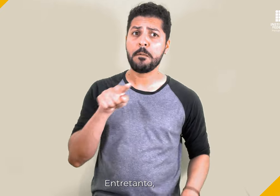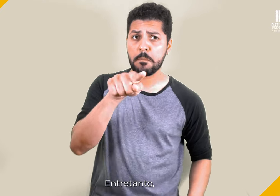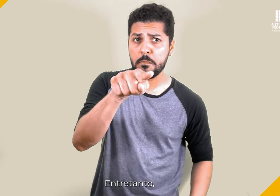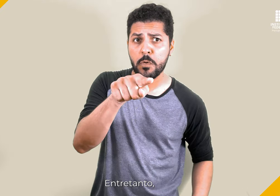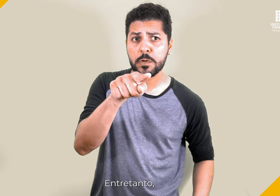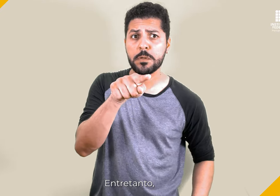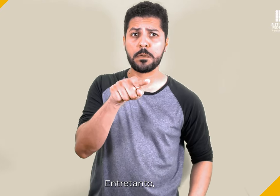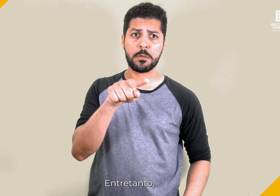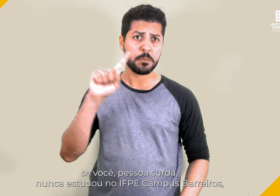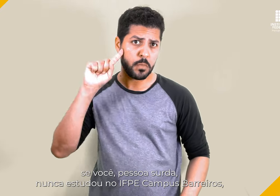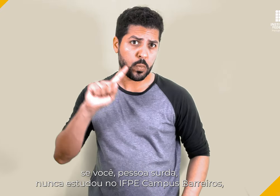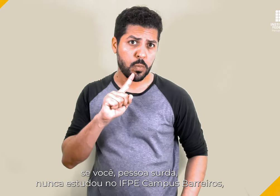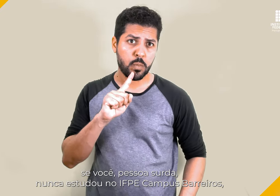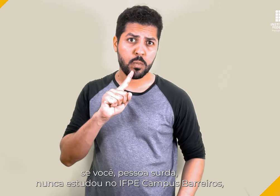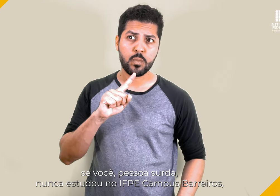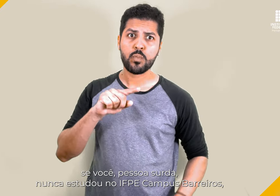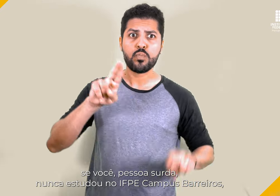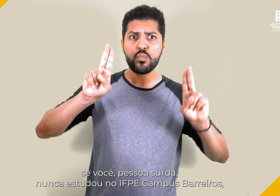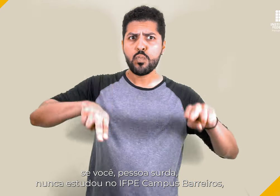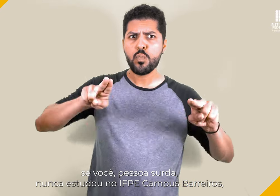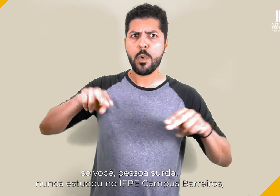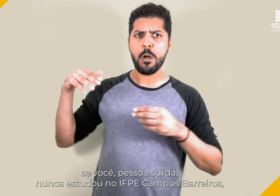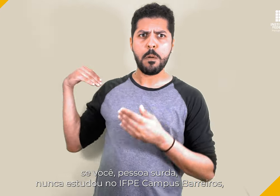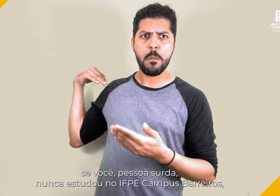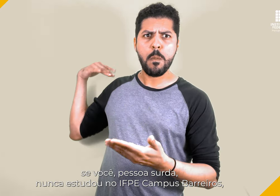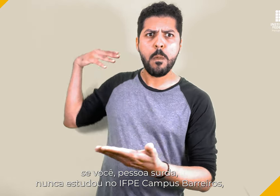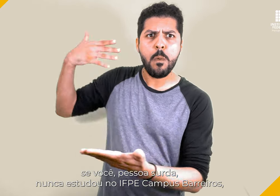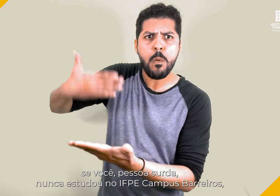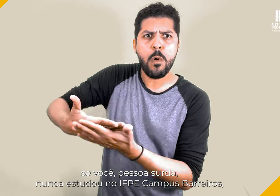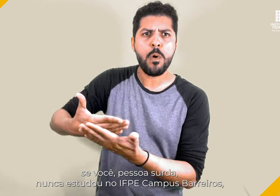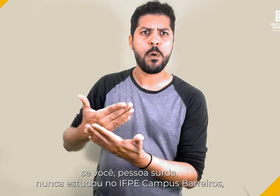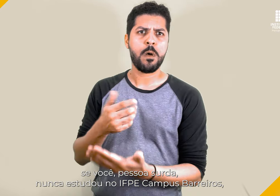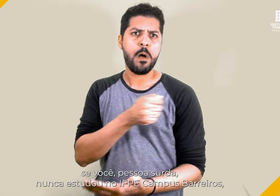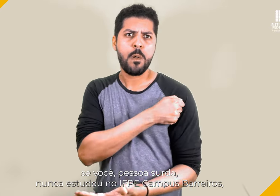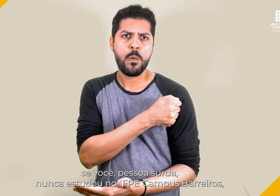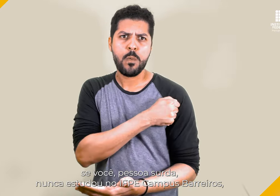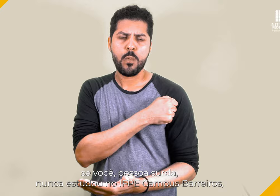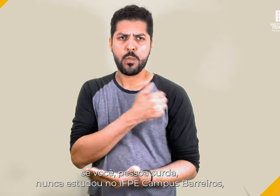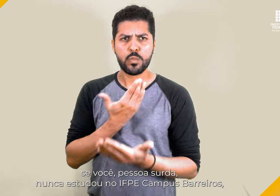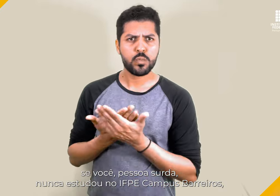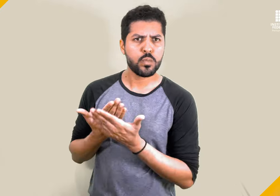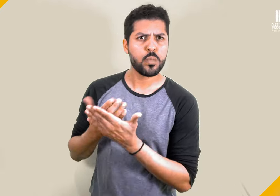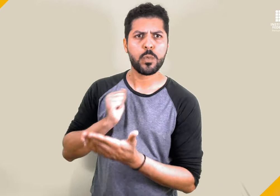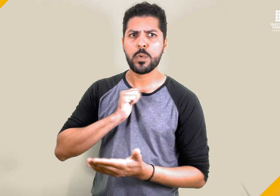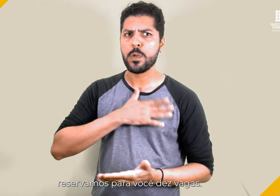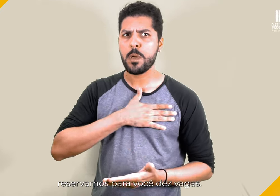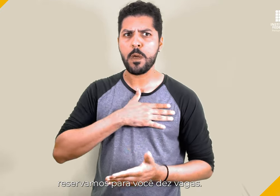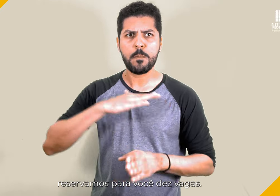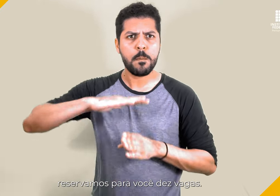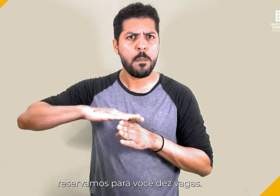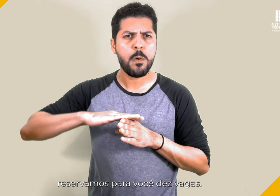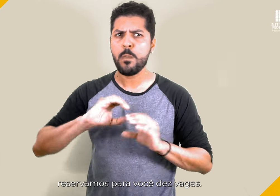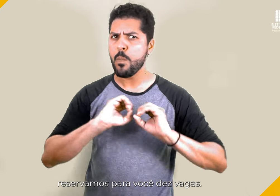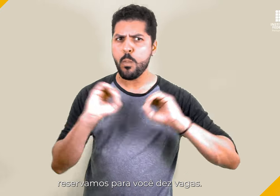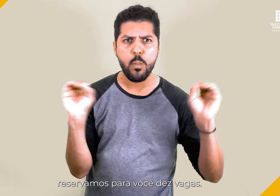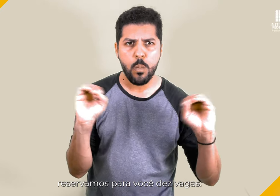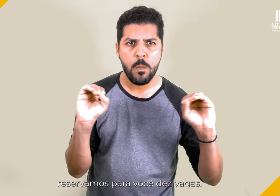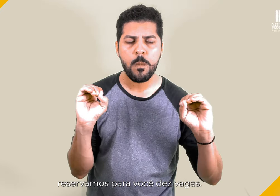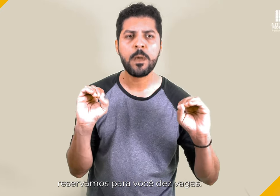Entretanto, se você, pessoa surda, nunca estudou no IFPE Campos Barreiros, reservamos para você 10 vagas.